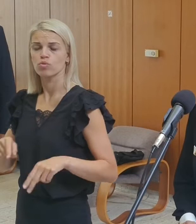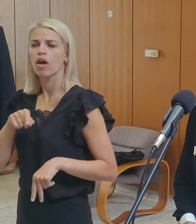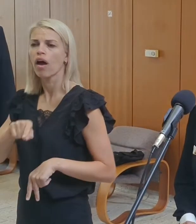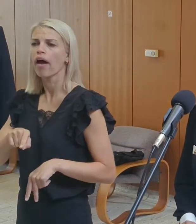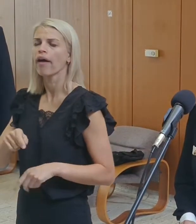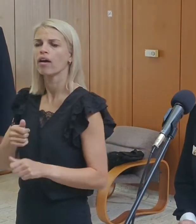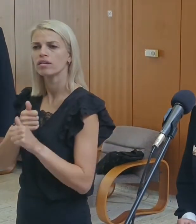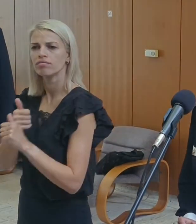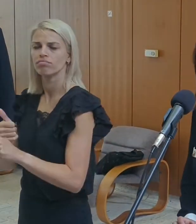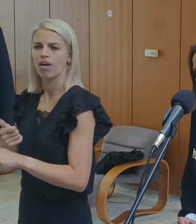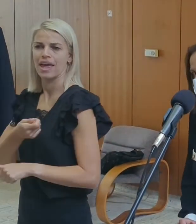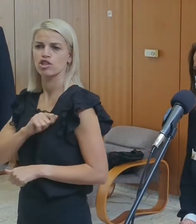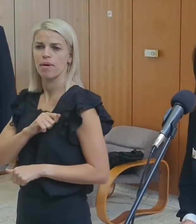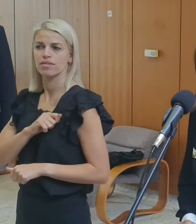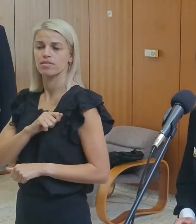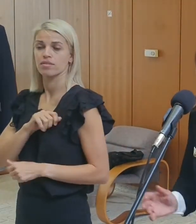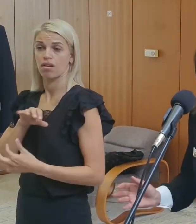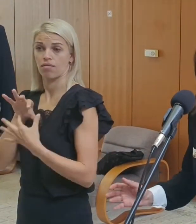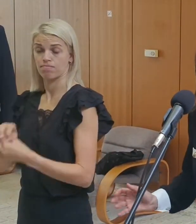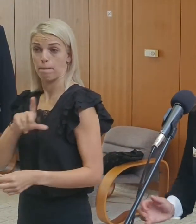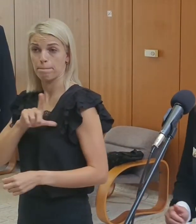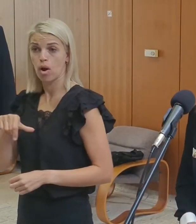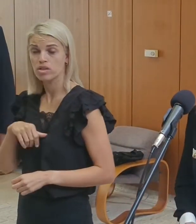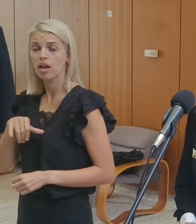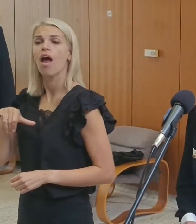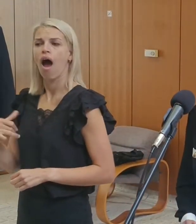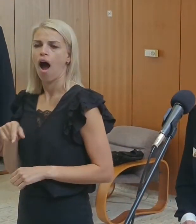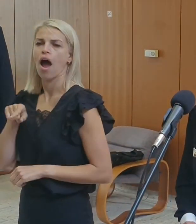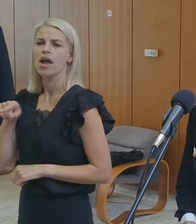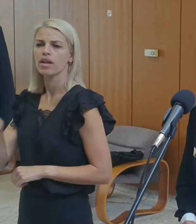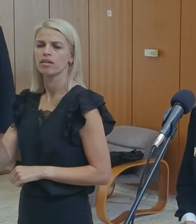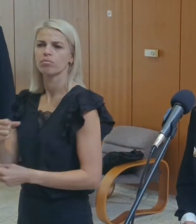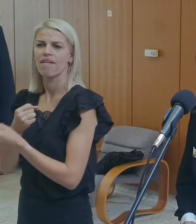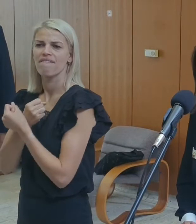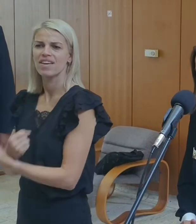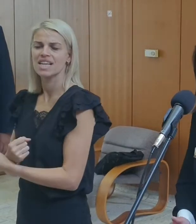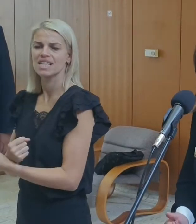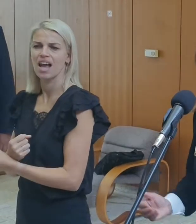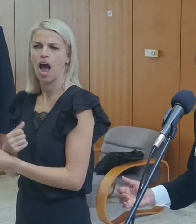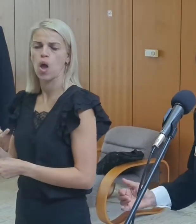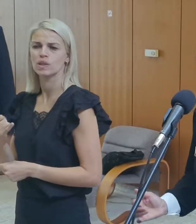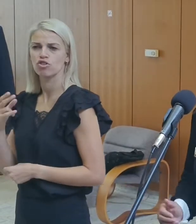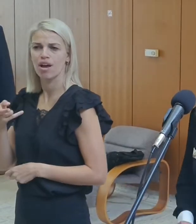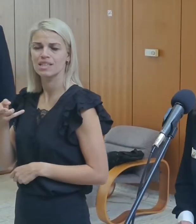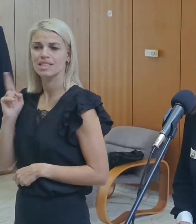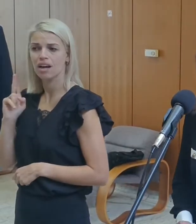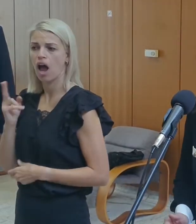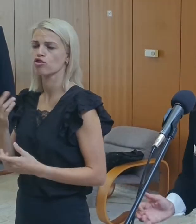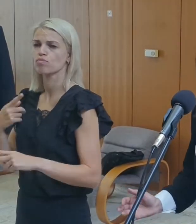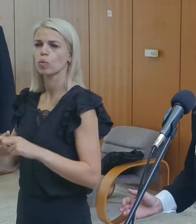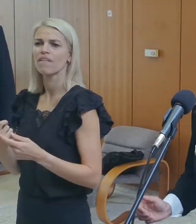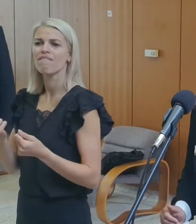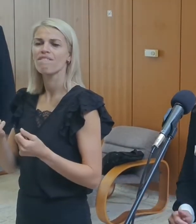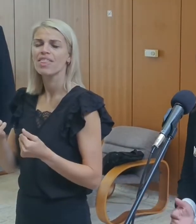inšpekciu nielen voči policajtom, ale napríklad aj voči príslušníkom zboru väzenskej justičnej stráže, voči finančnej správe a